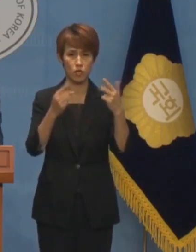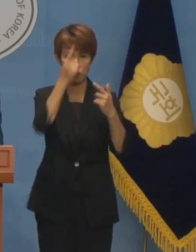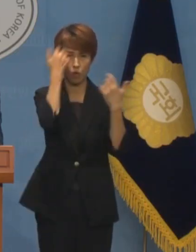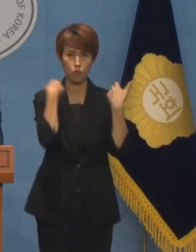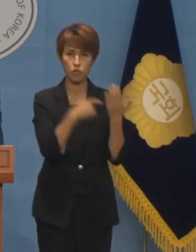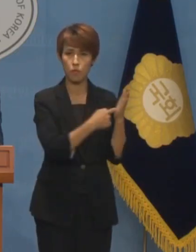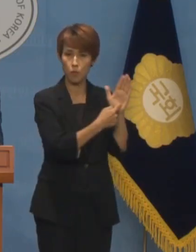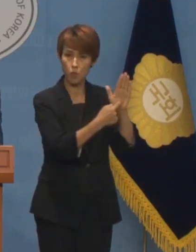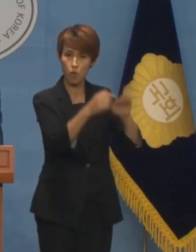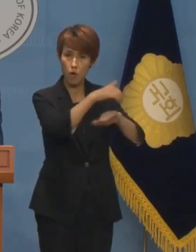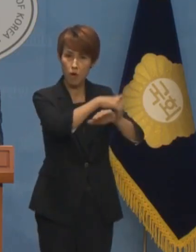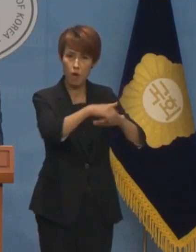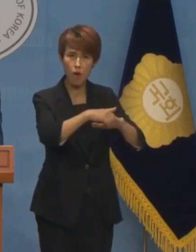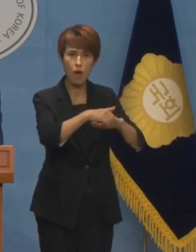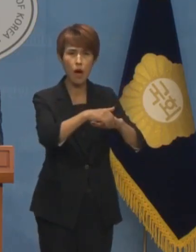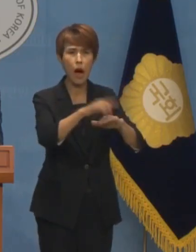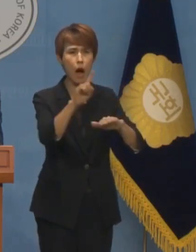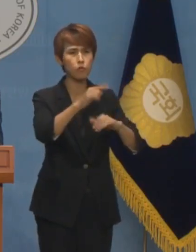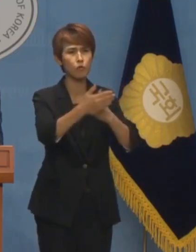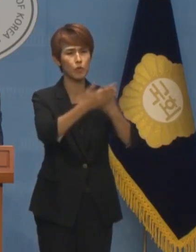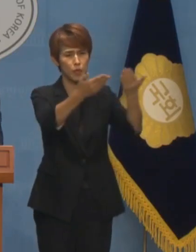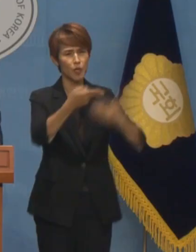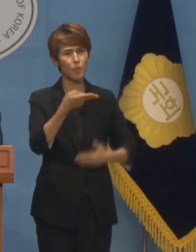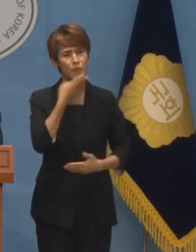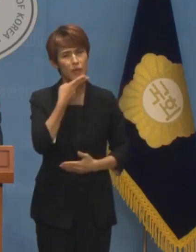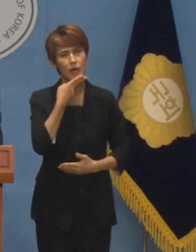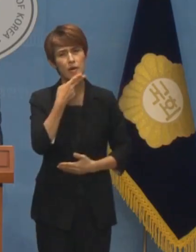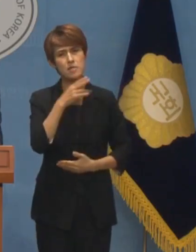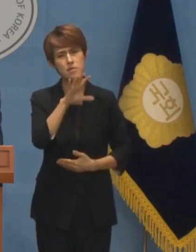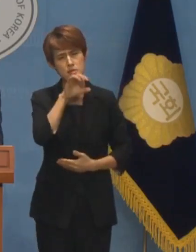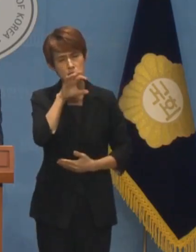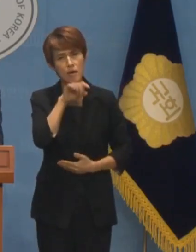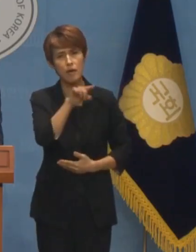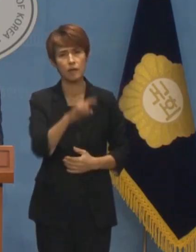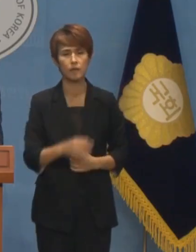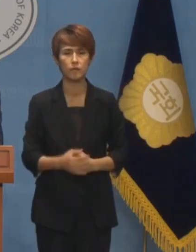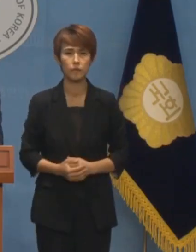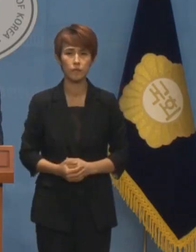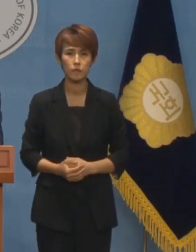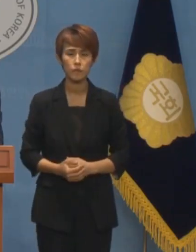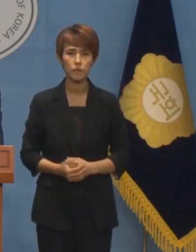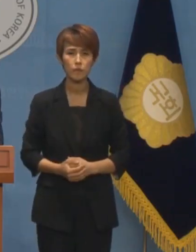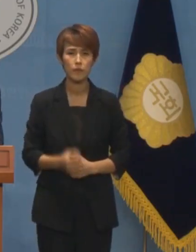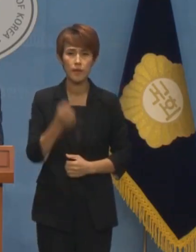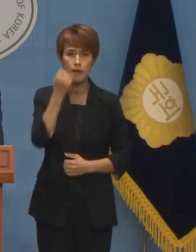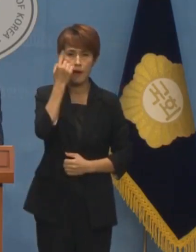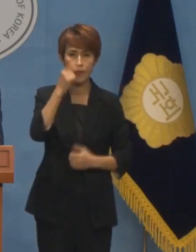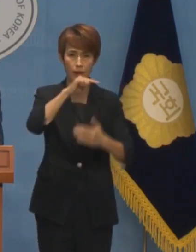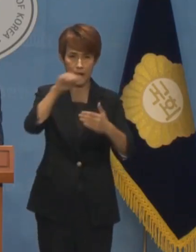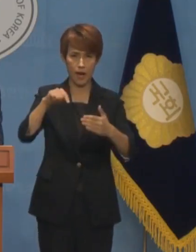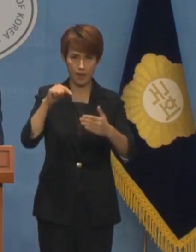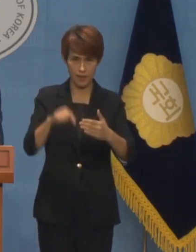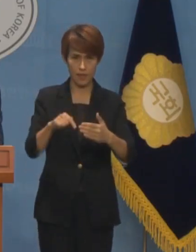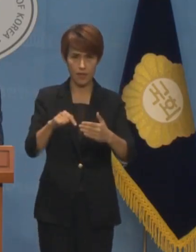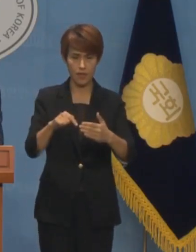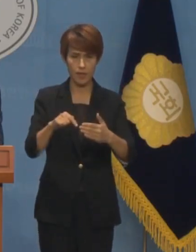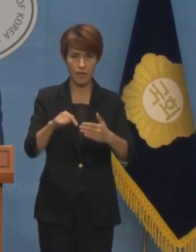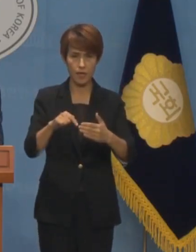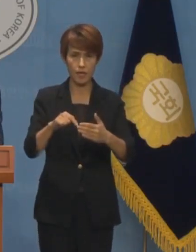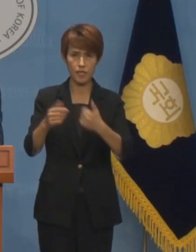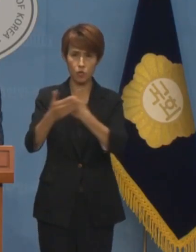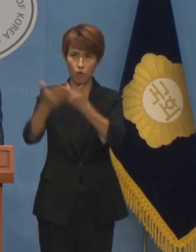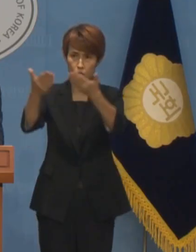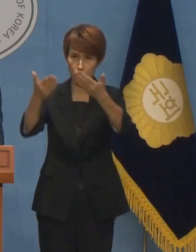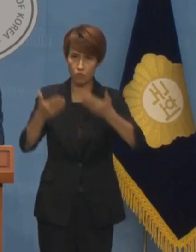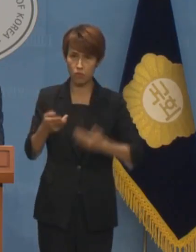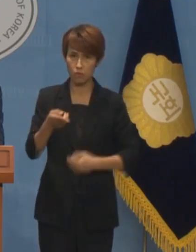대책은 아무런 대책이 되지 않는다고 입을 모았습니다. 한 달 이내에 실질적 지원 대책이